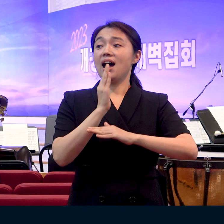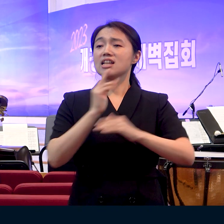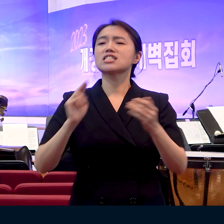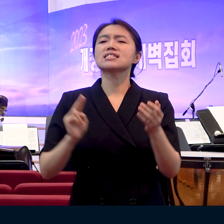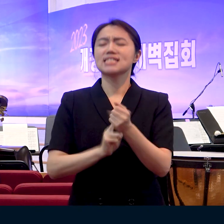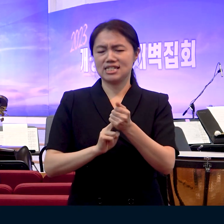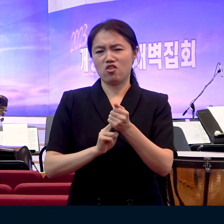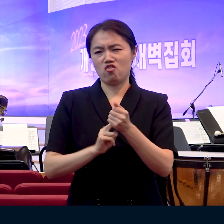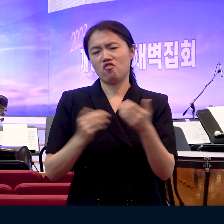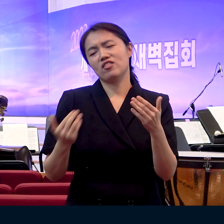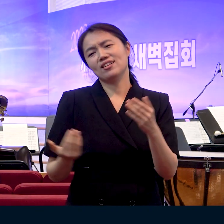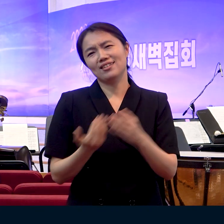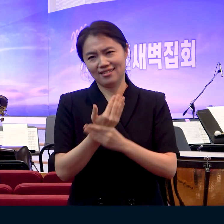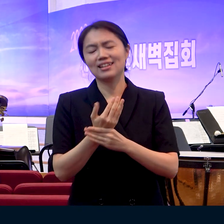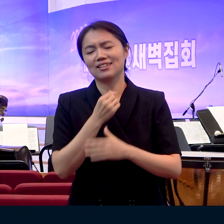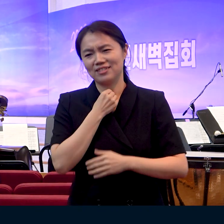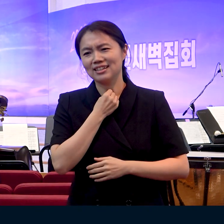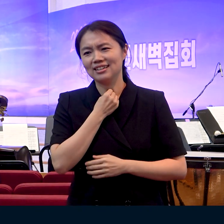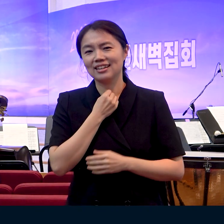있기를,